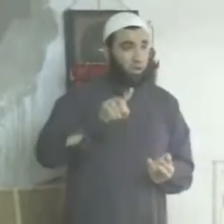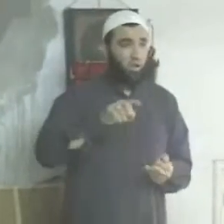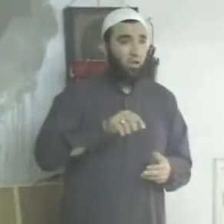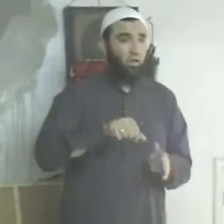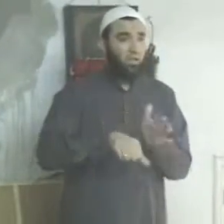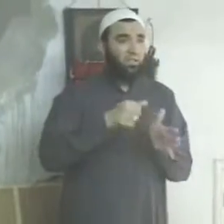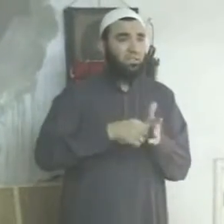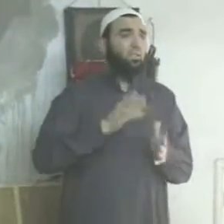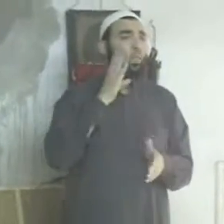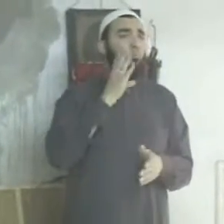سوء العلاقات الزوجيه